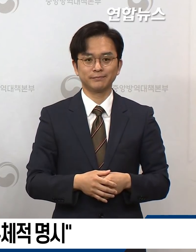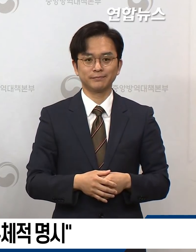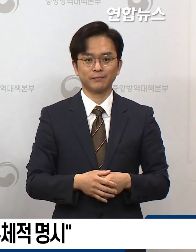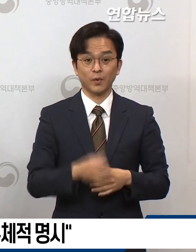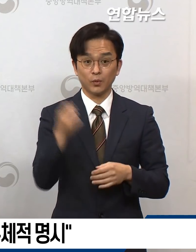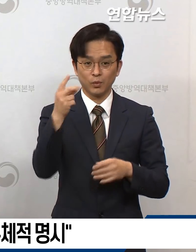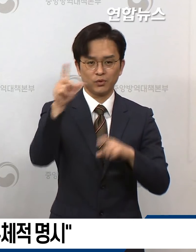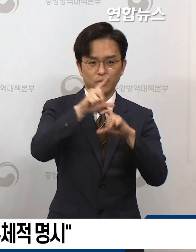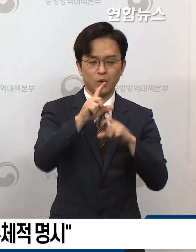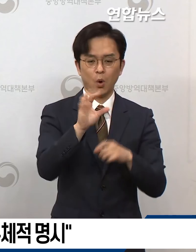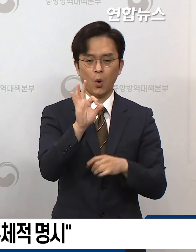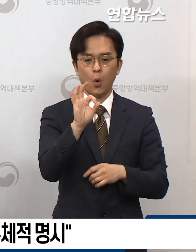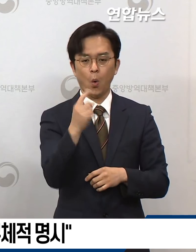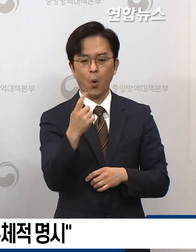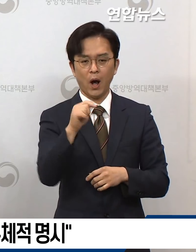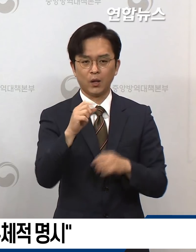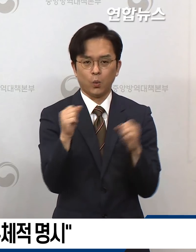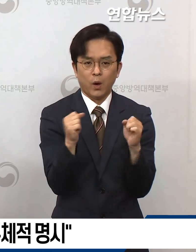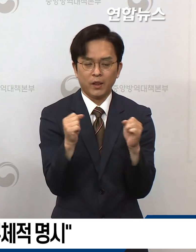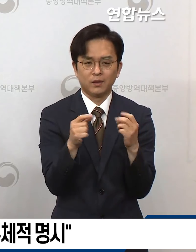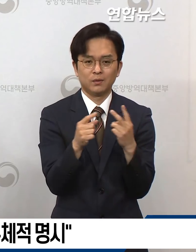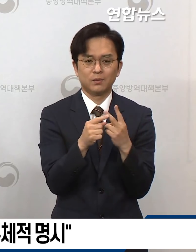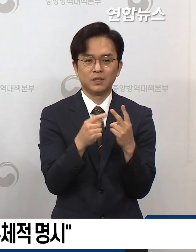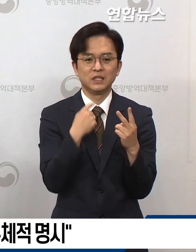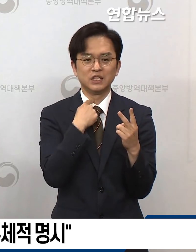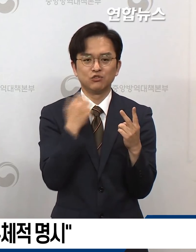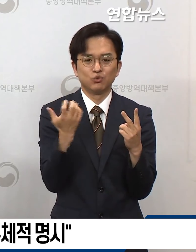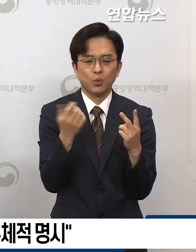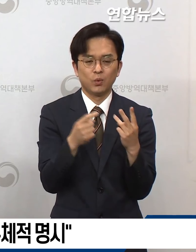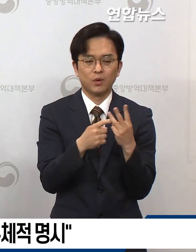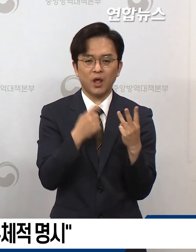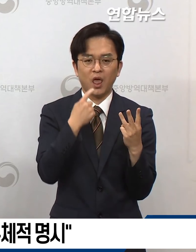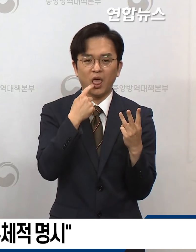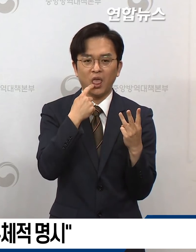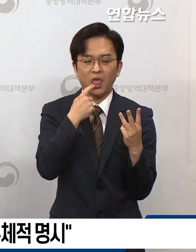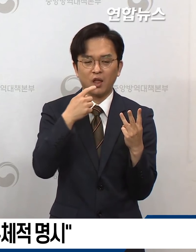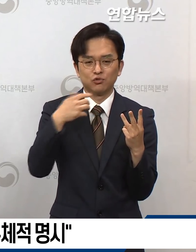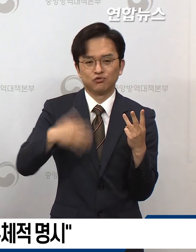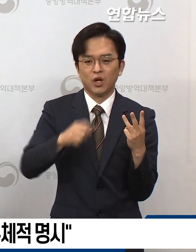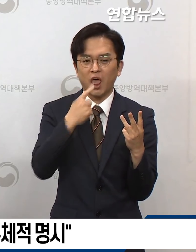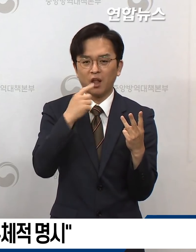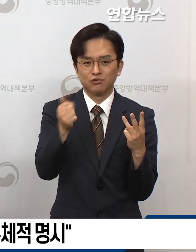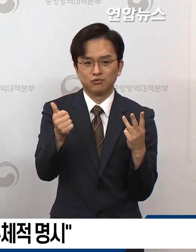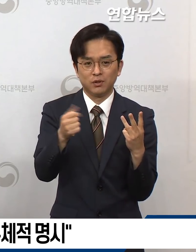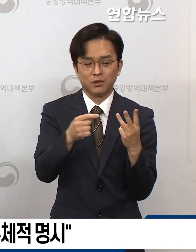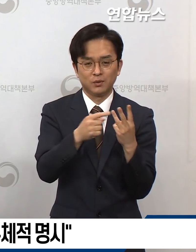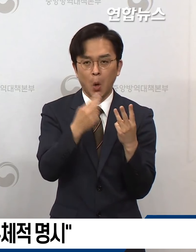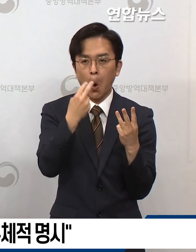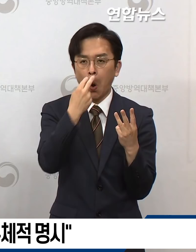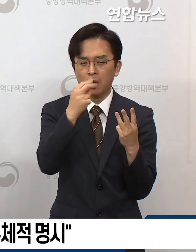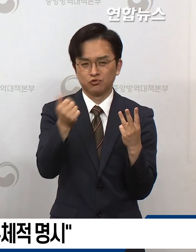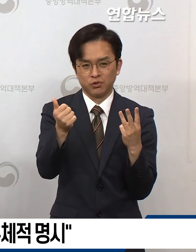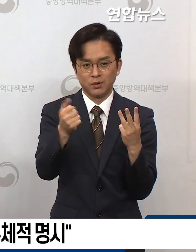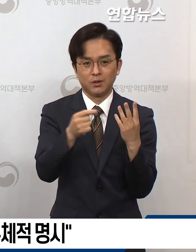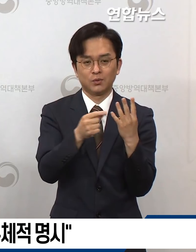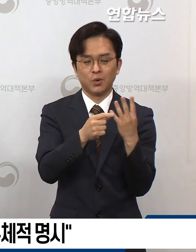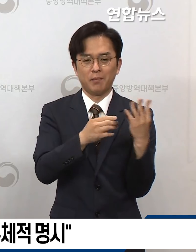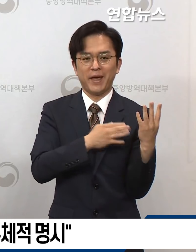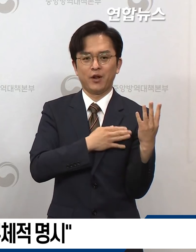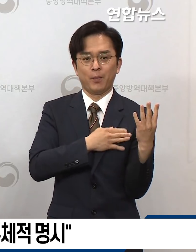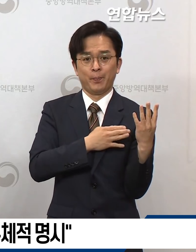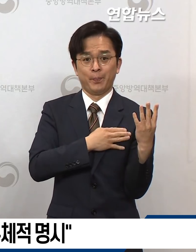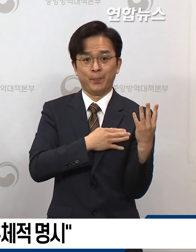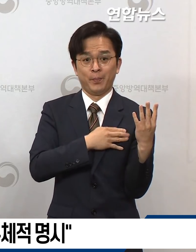오한, 근육통, 두통, 인후통, 후각 및 미각 소실, 그리고 임상 증상은 아니지만 폐렴이 있는 경우